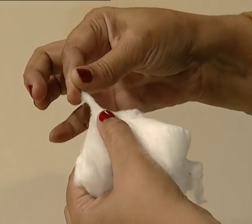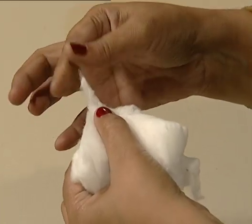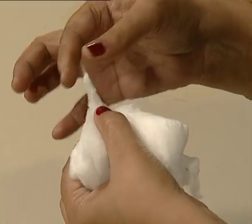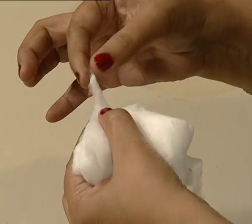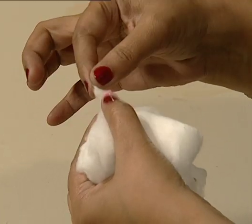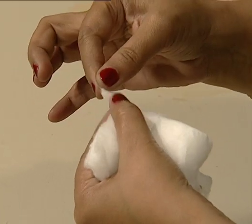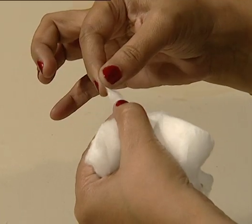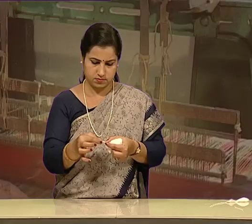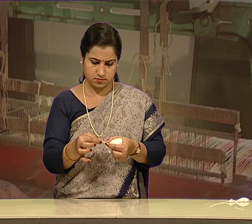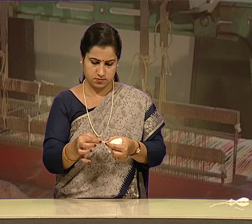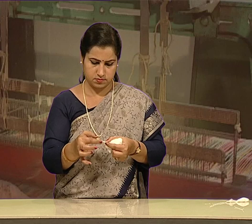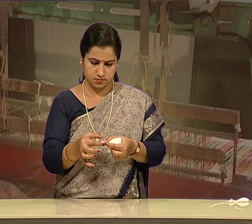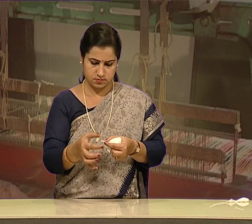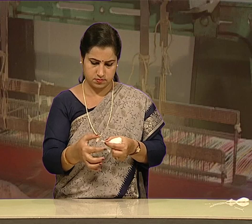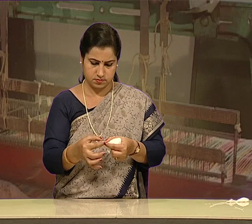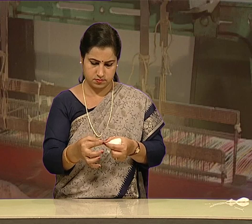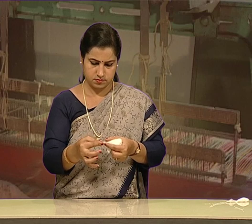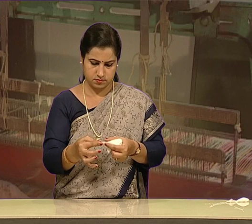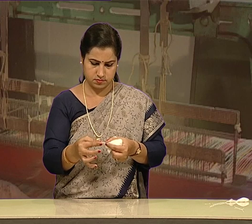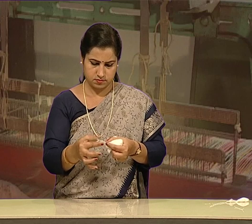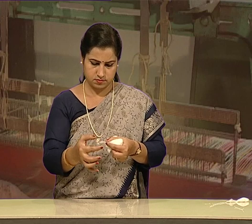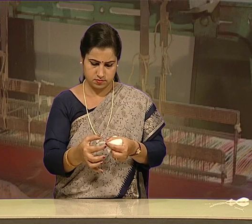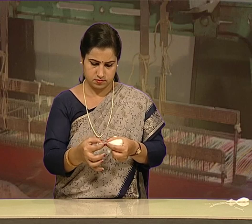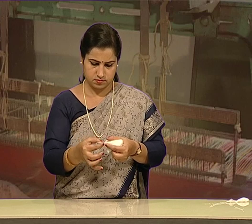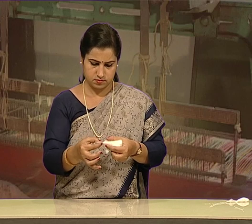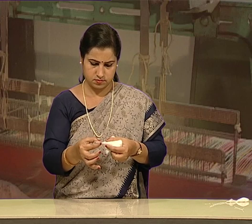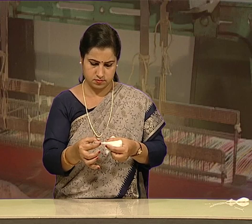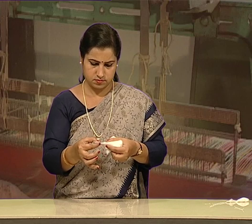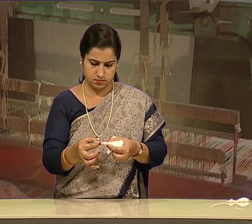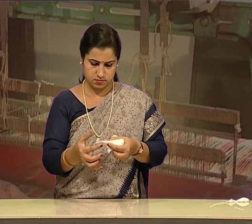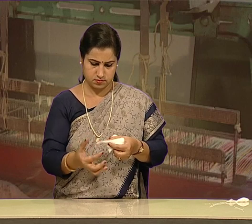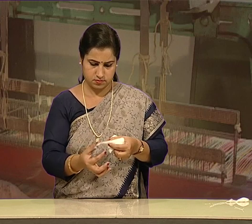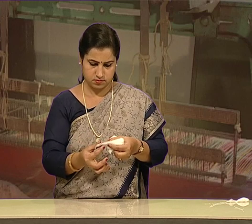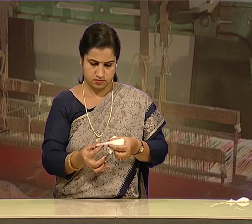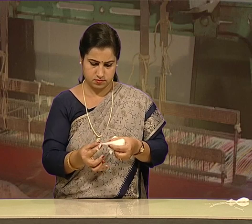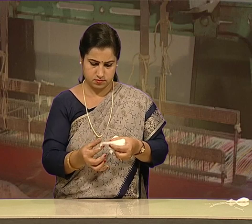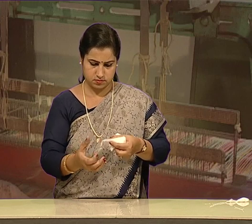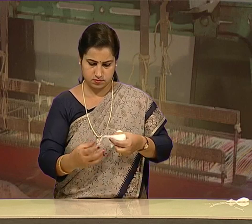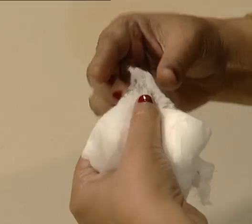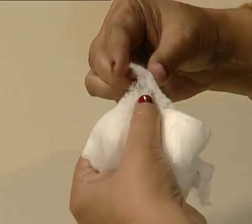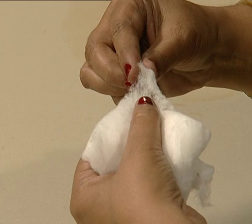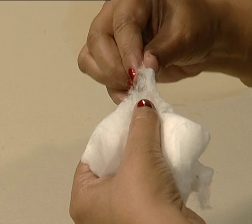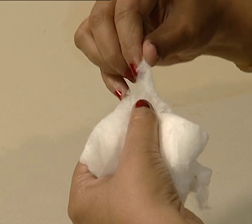की चुटकी भरिए और इसे धीरे धीरे रुई से बाहर की ओर खींचिए।